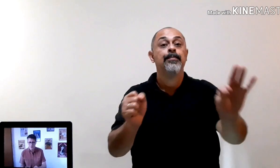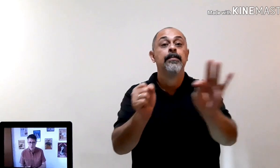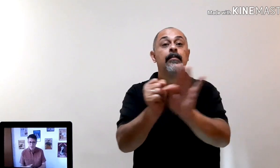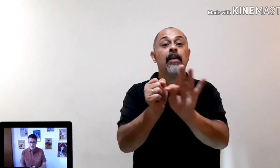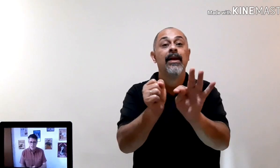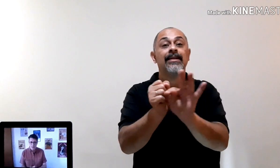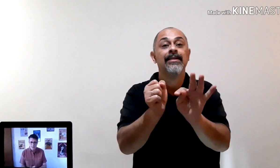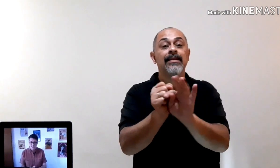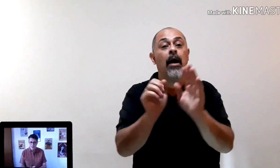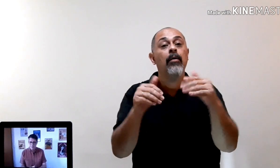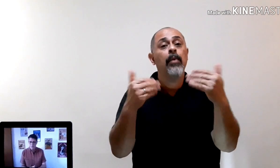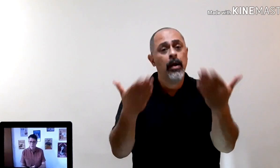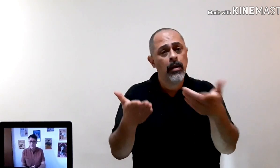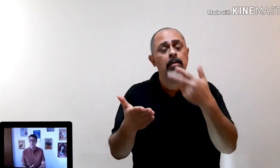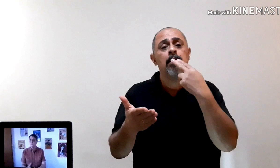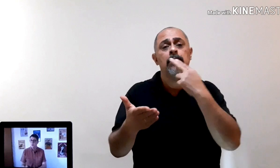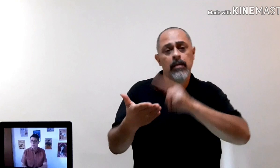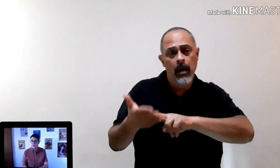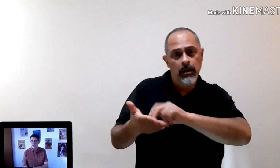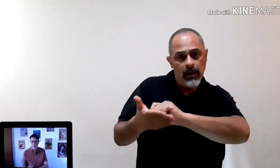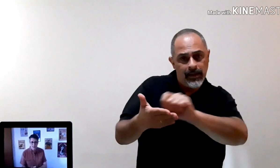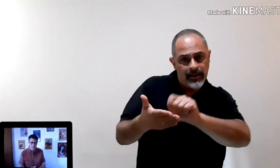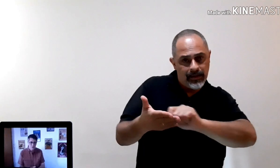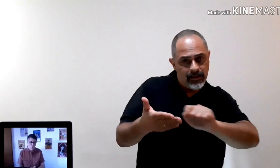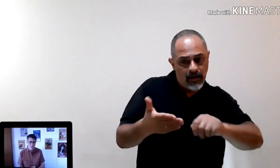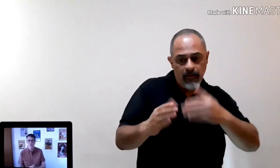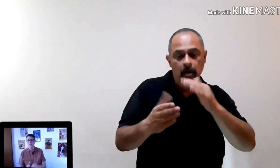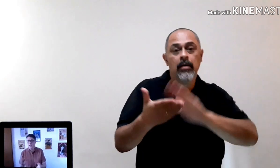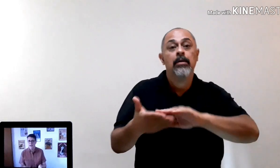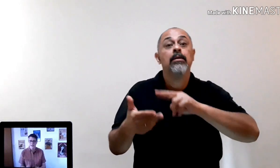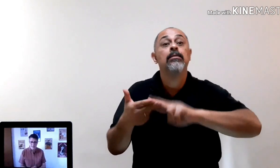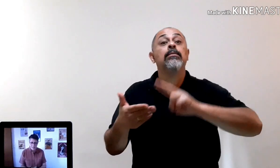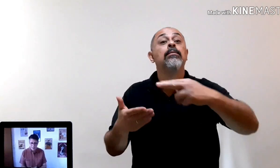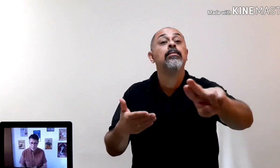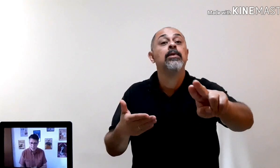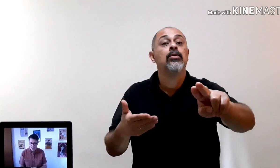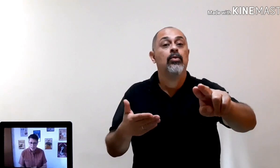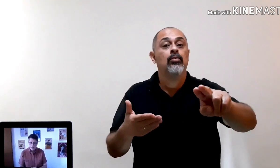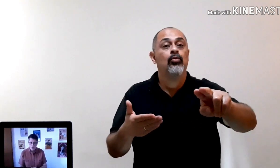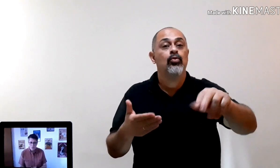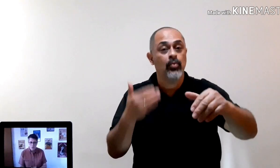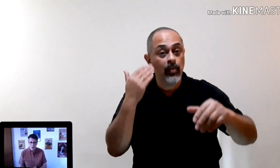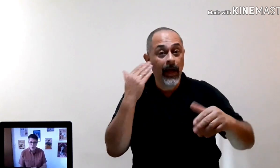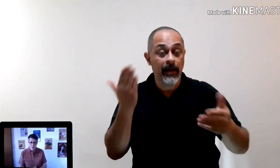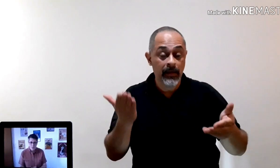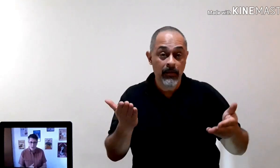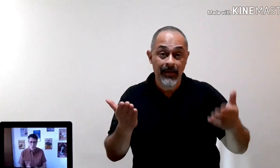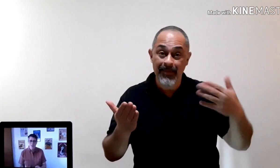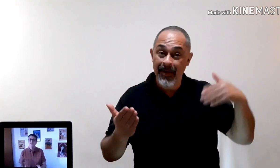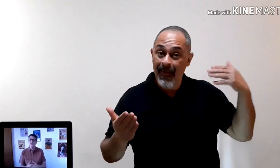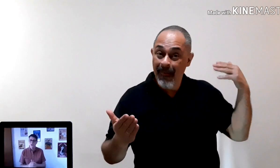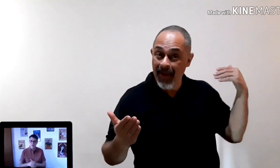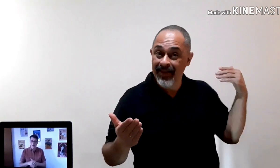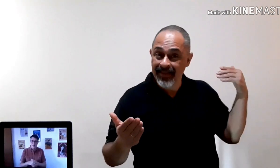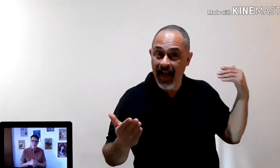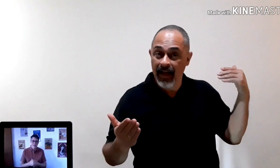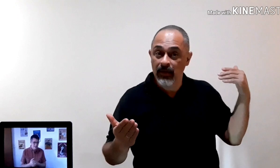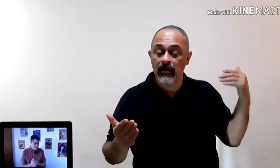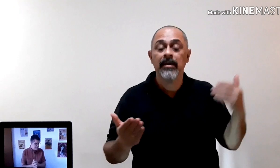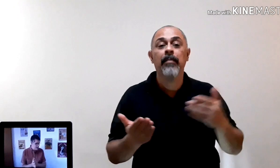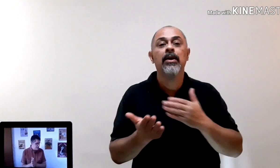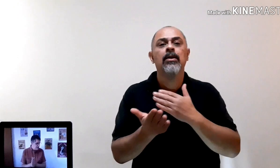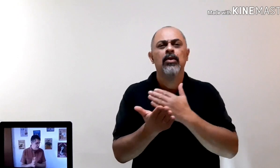que ele escreveu para os irmãos dele, no começo da era cristã, né? Então, a primeira coisa que a gente